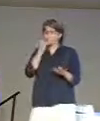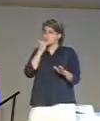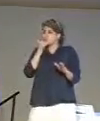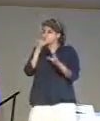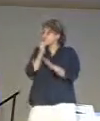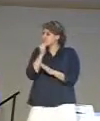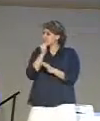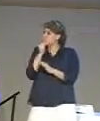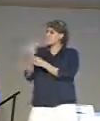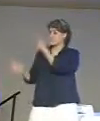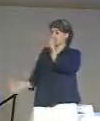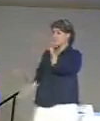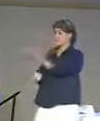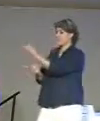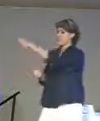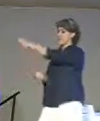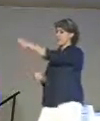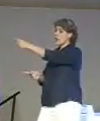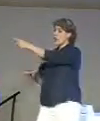¿Sí?